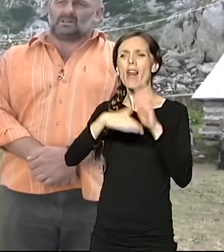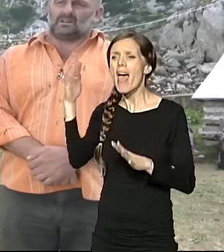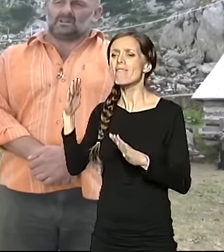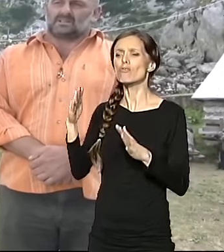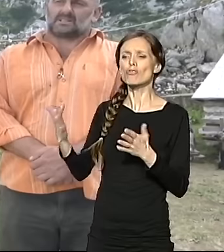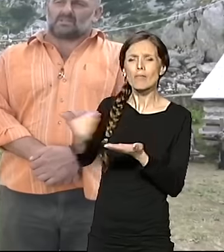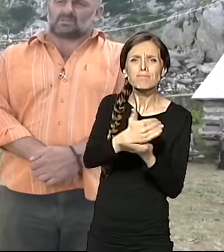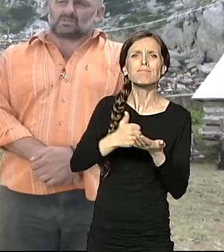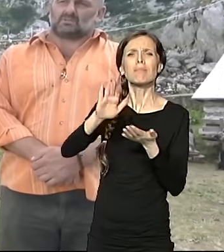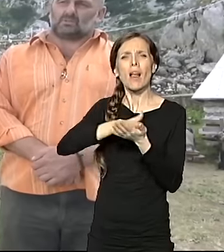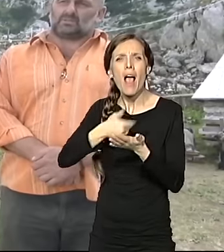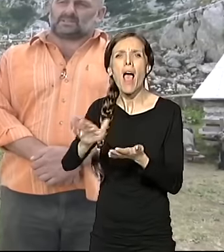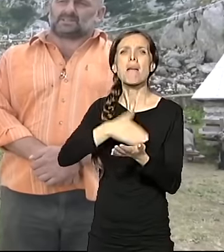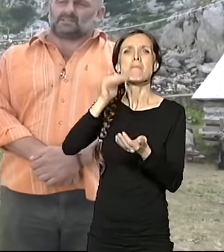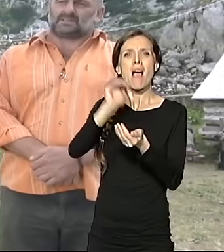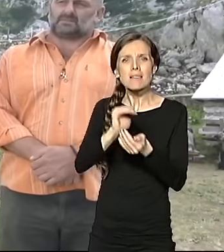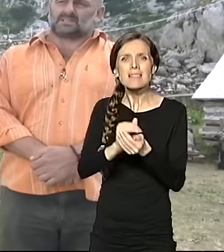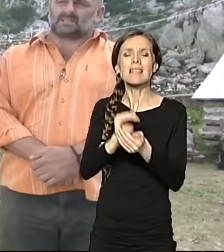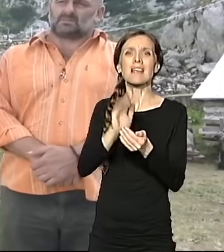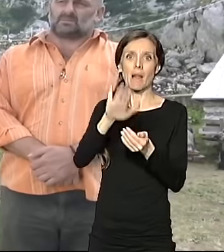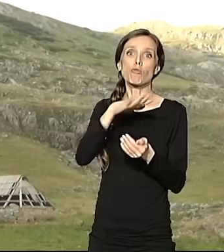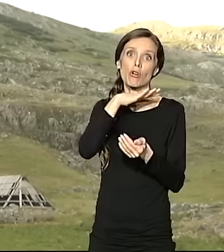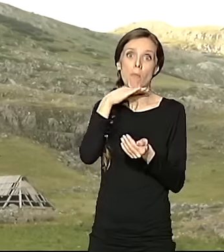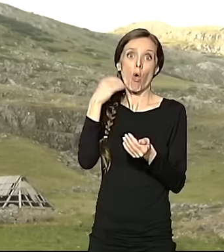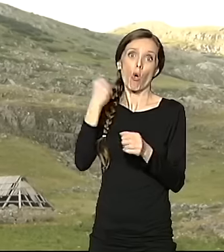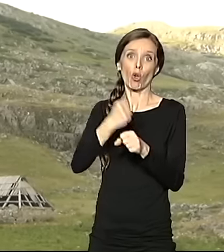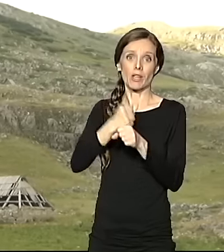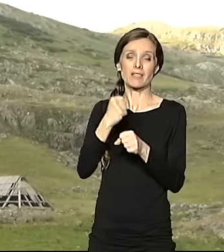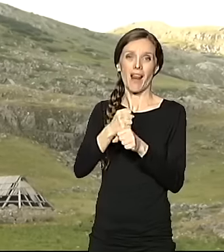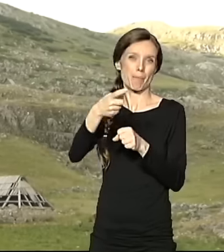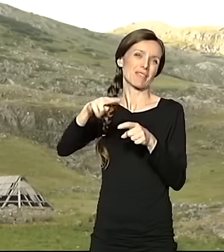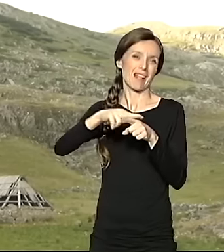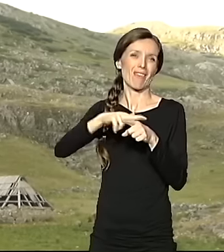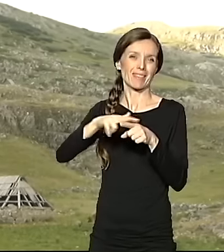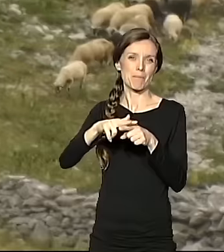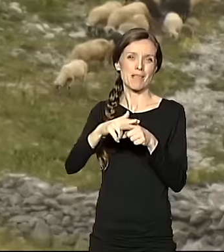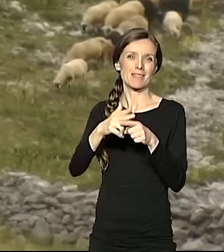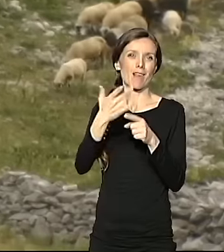korupa, da se najviše može ukupiti za ta 2-3 mjeseca koliko smo mi ovdje.